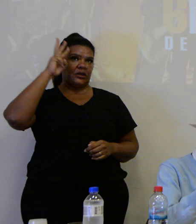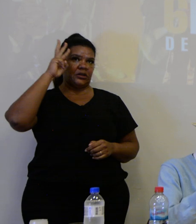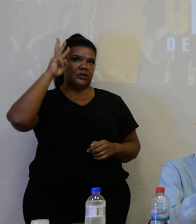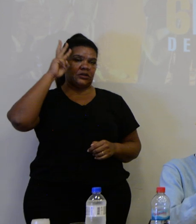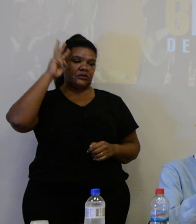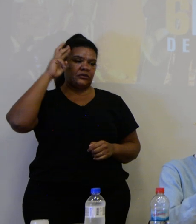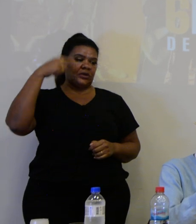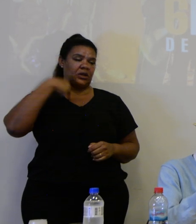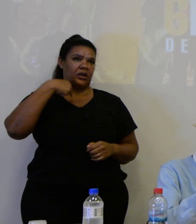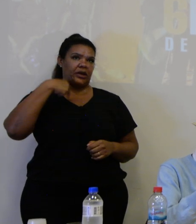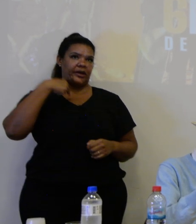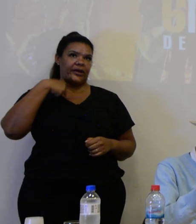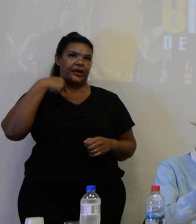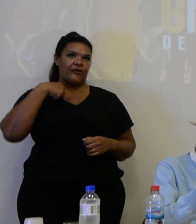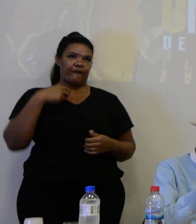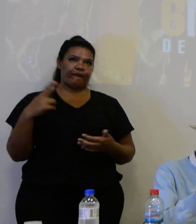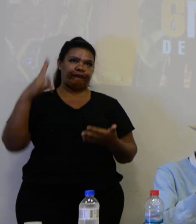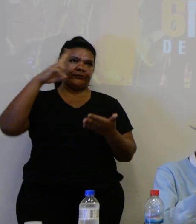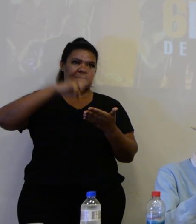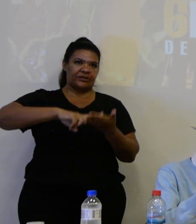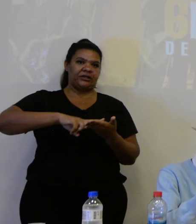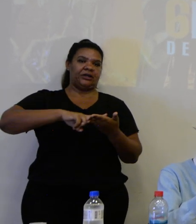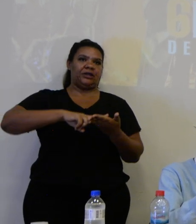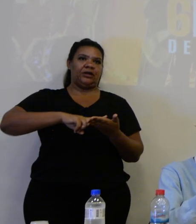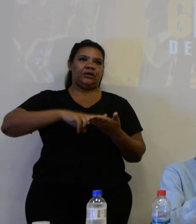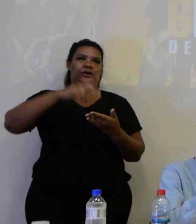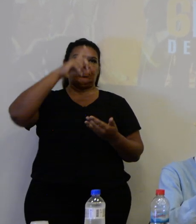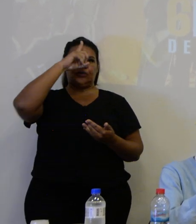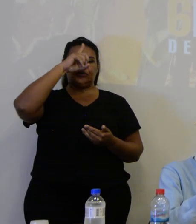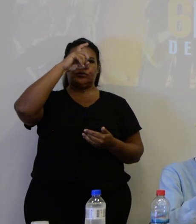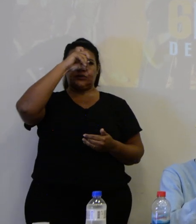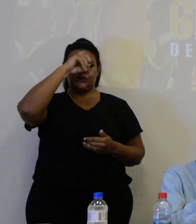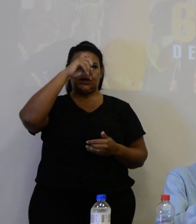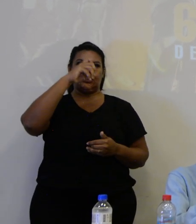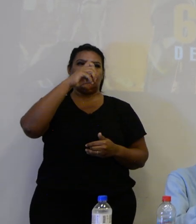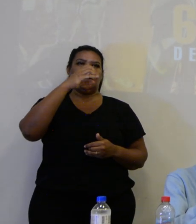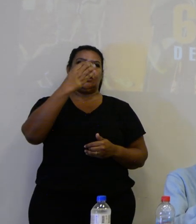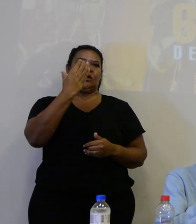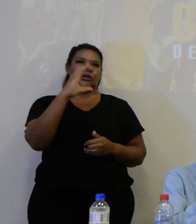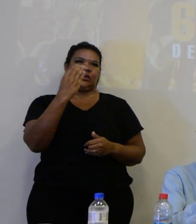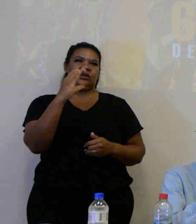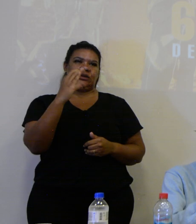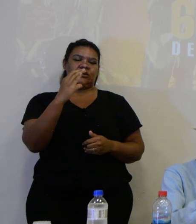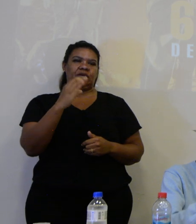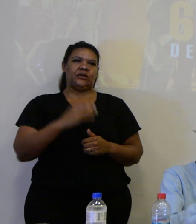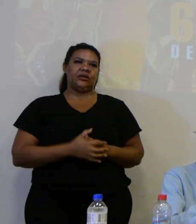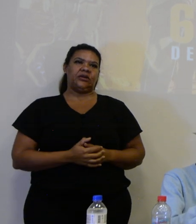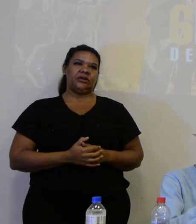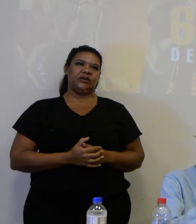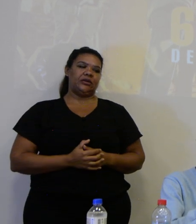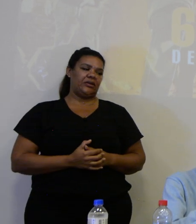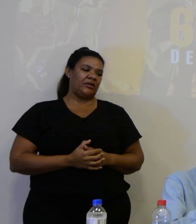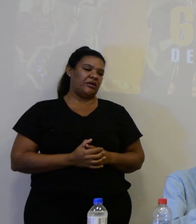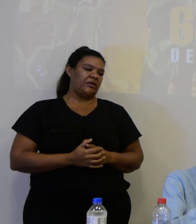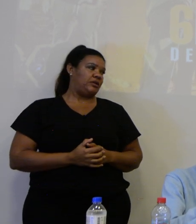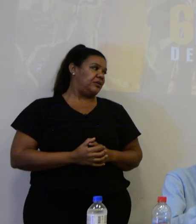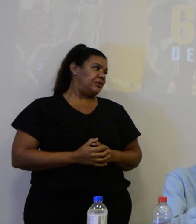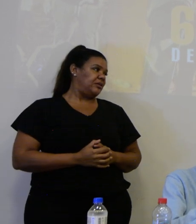Eu vou me internar naquele centro hospitalar de Niterói, ali no centro de Niterói. CHM. É